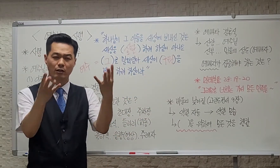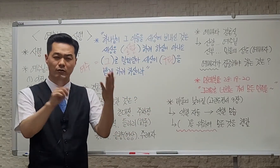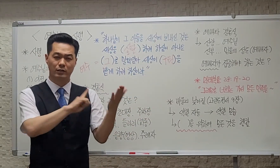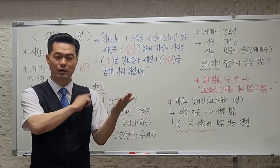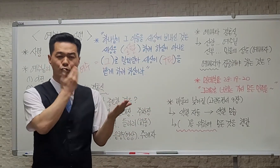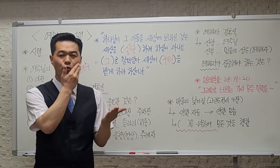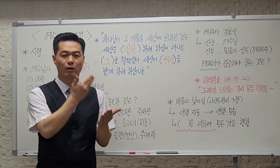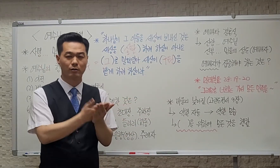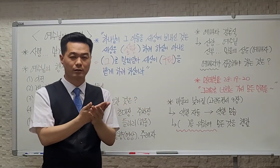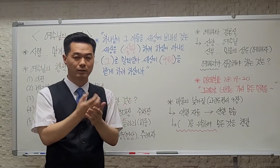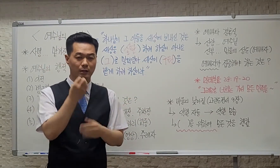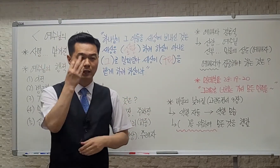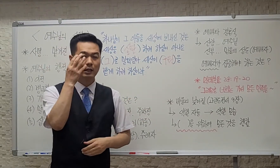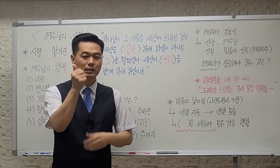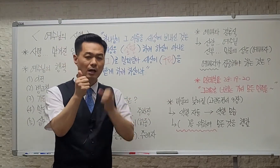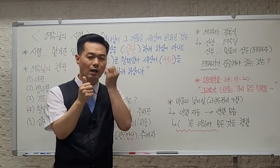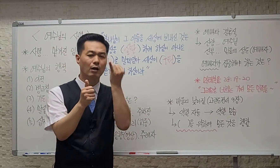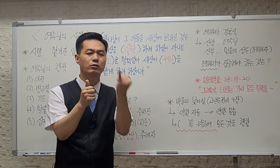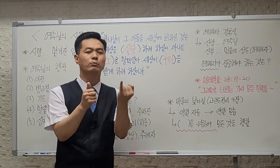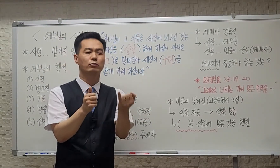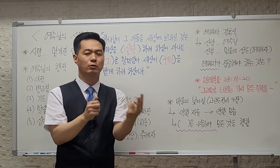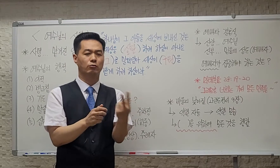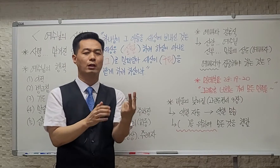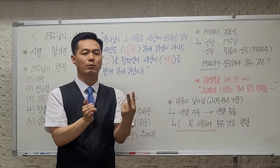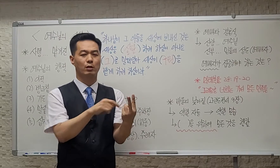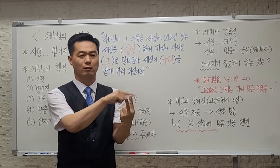결혼식에서 제일 중요한 것은 신랑하고 신부 이 두 사람이에요.